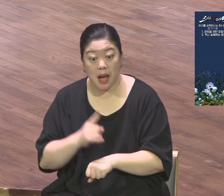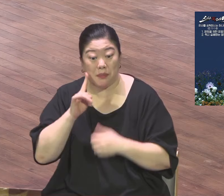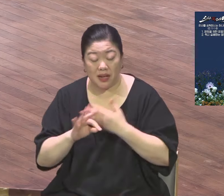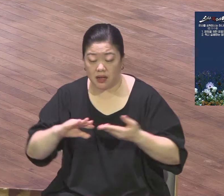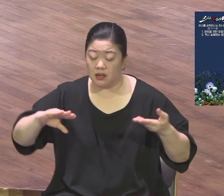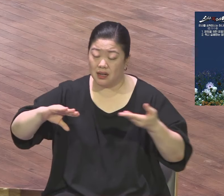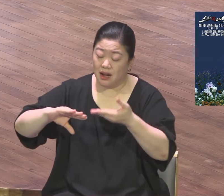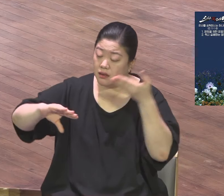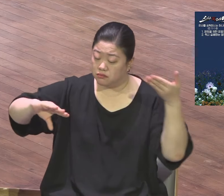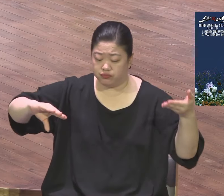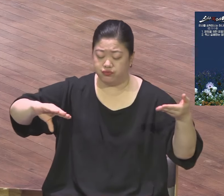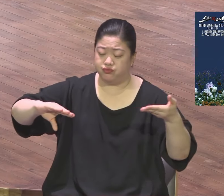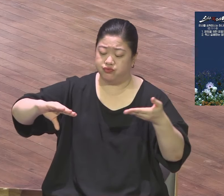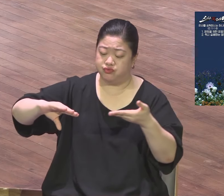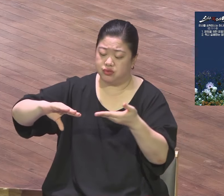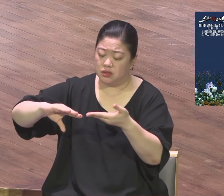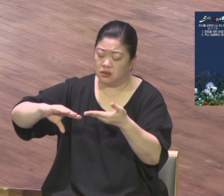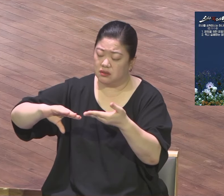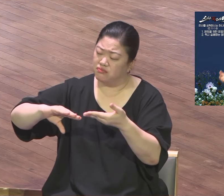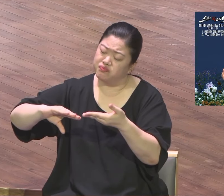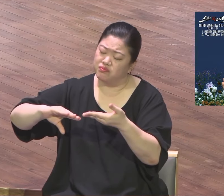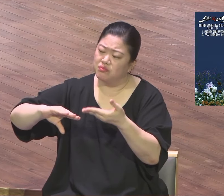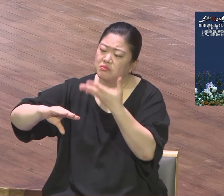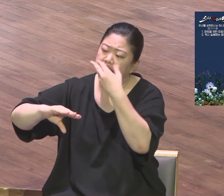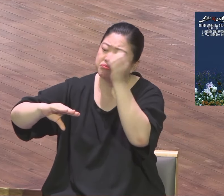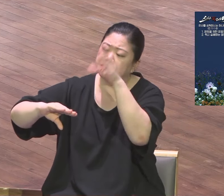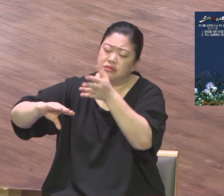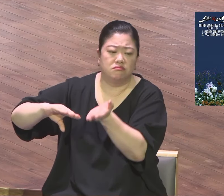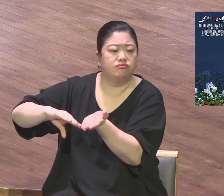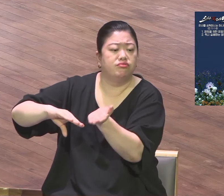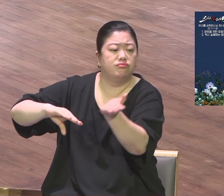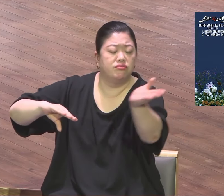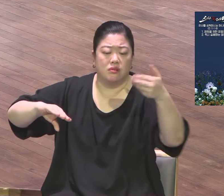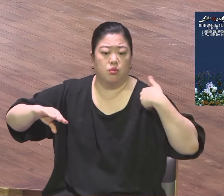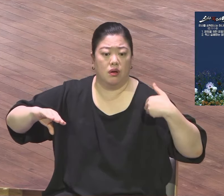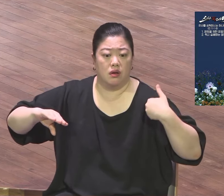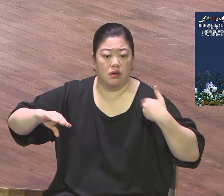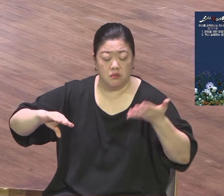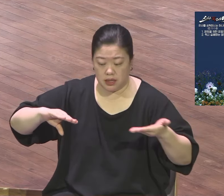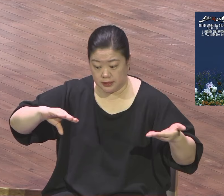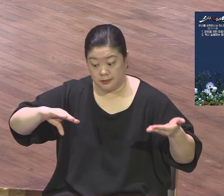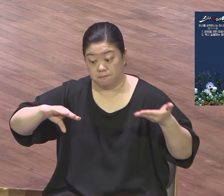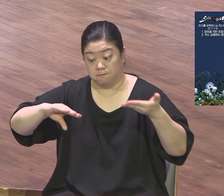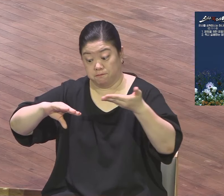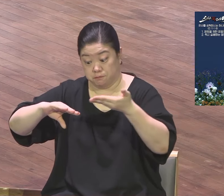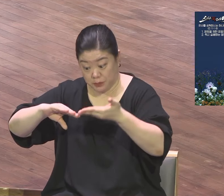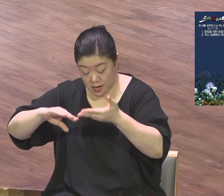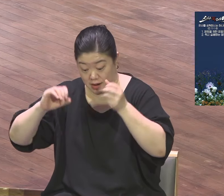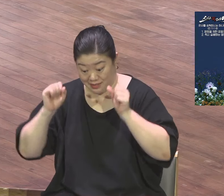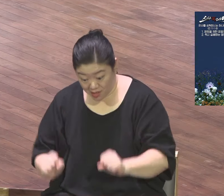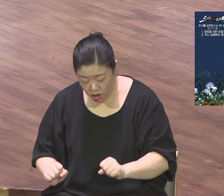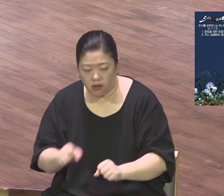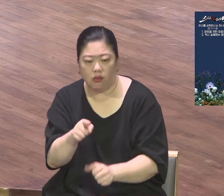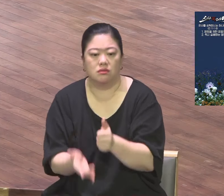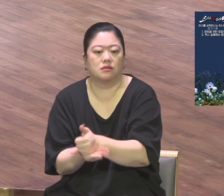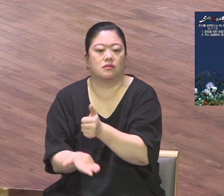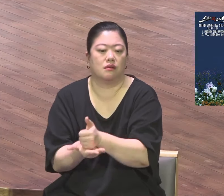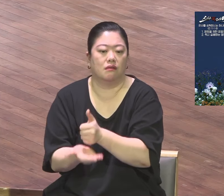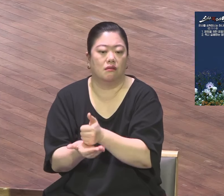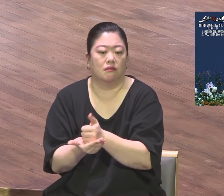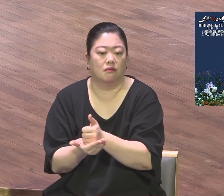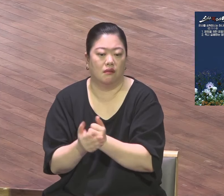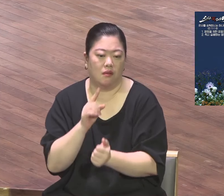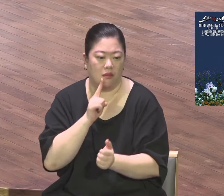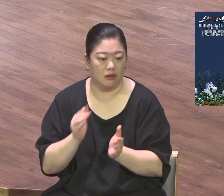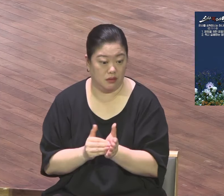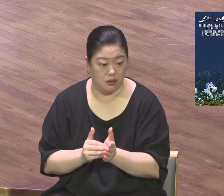신대륙을 발견한 꿈을 꾸는 사람들이 많았다고 합니다. 엄청 많았어요. 많았는데 그런데 대부분의